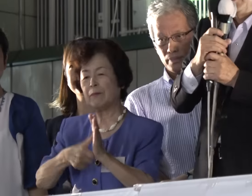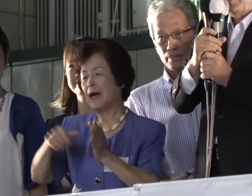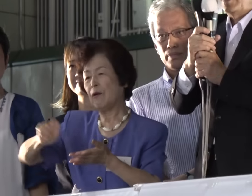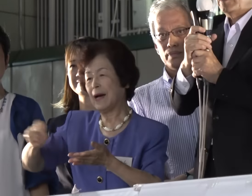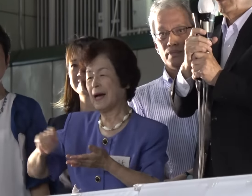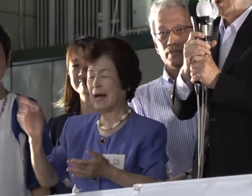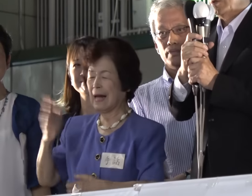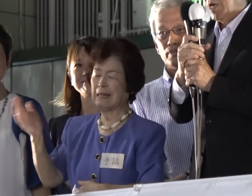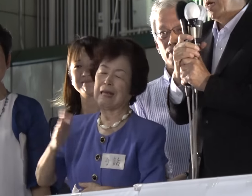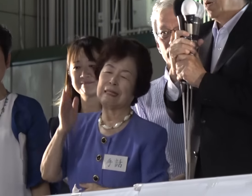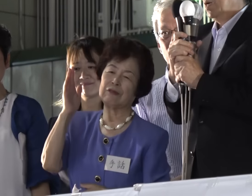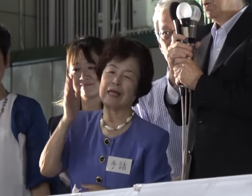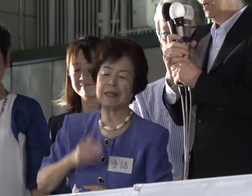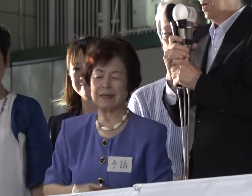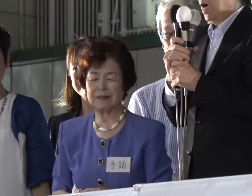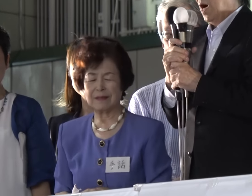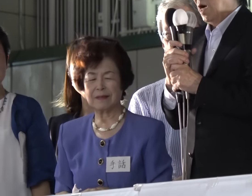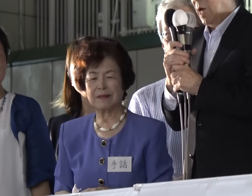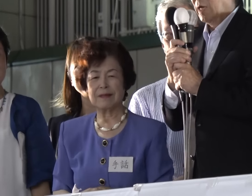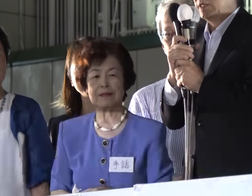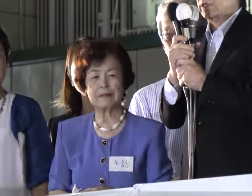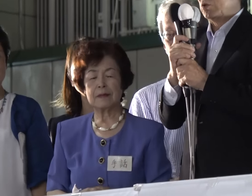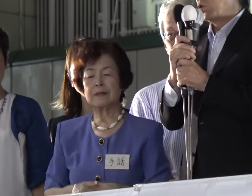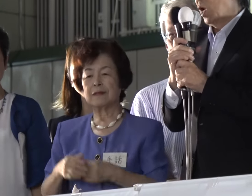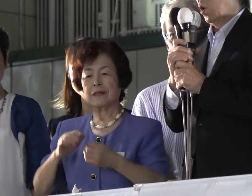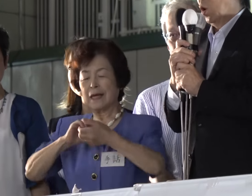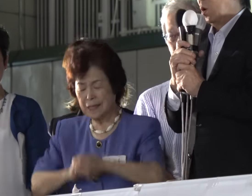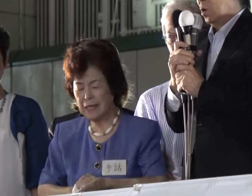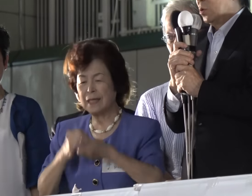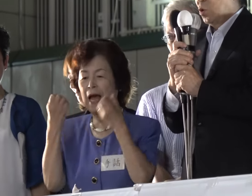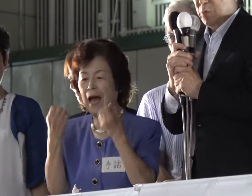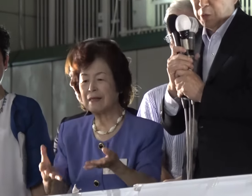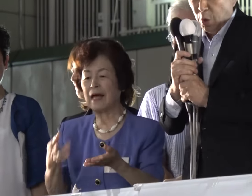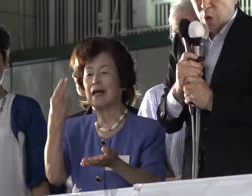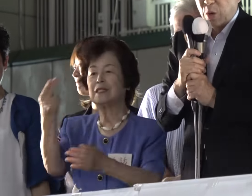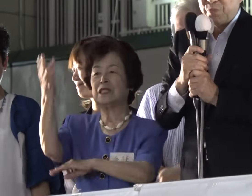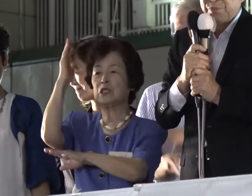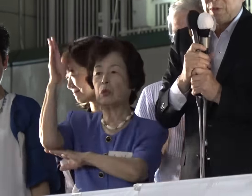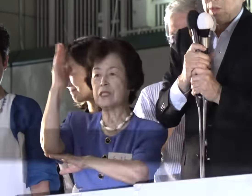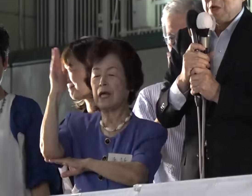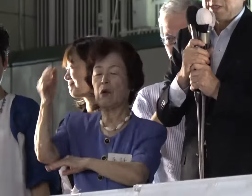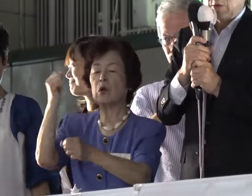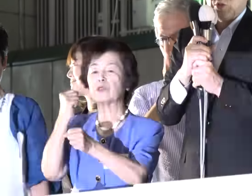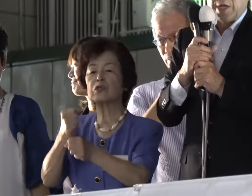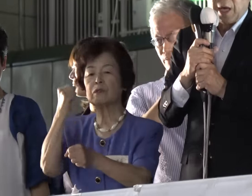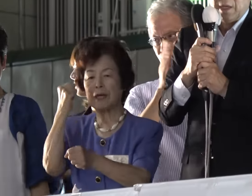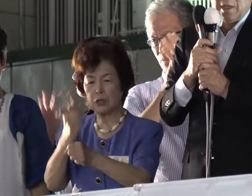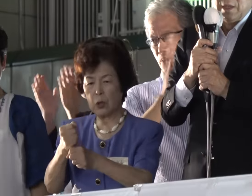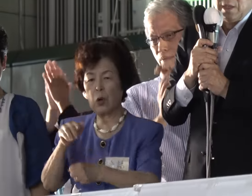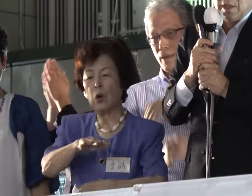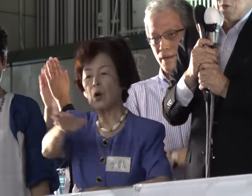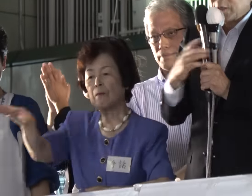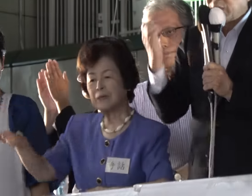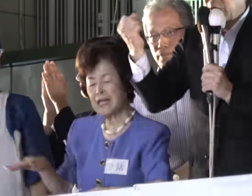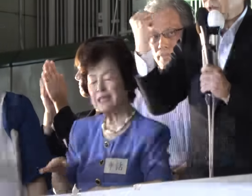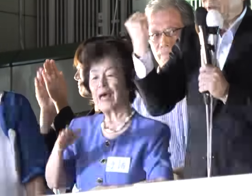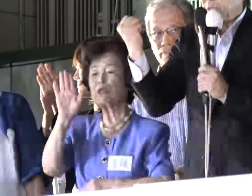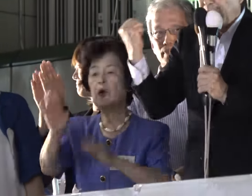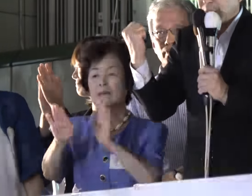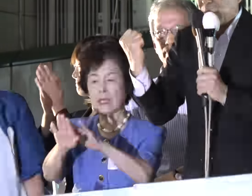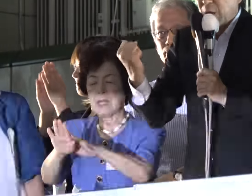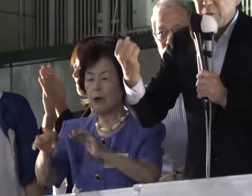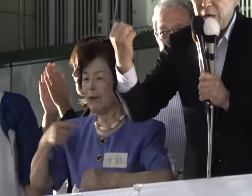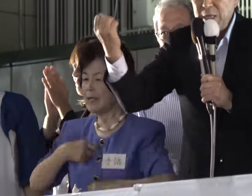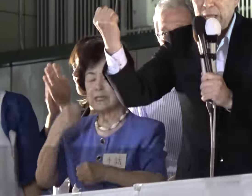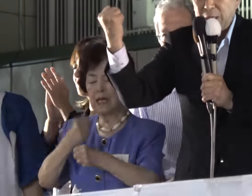ます。そしてぜひ新しい都政を作りましょうよ。皆さんの手で、私が作るんじ